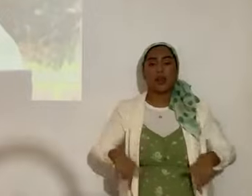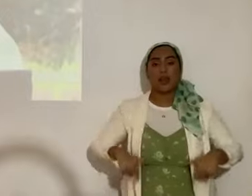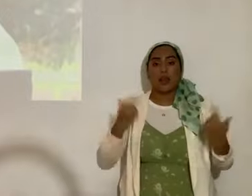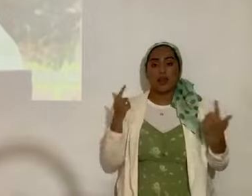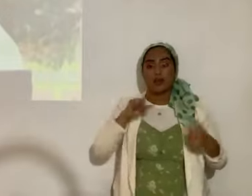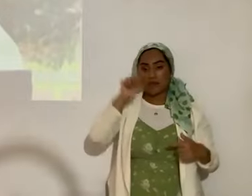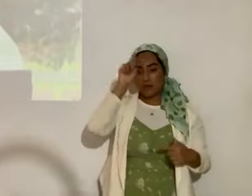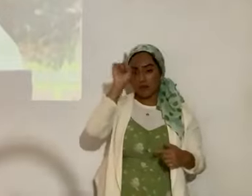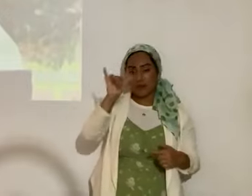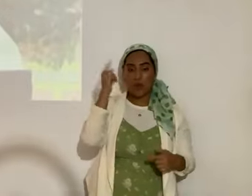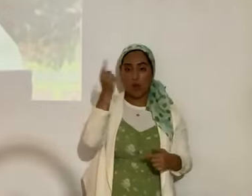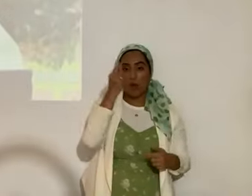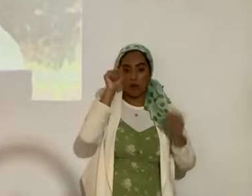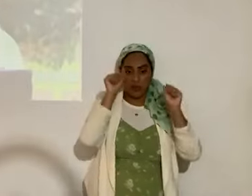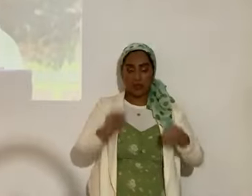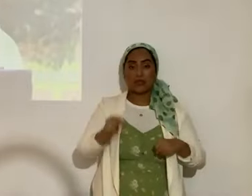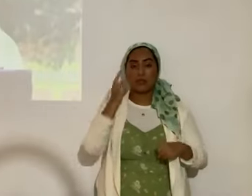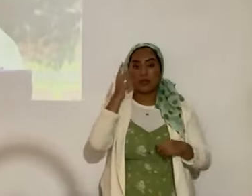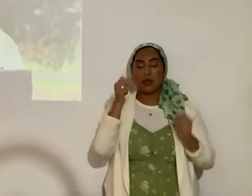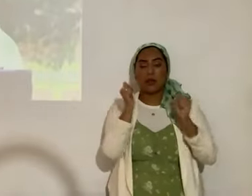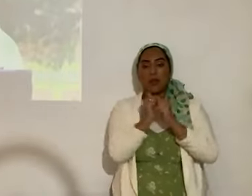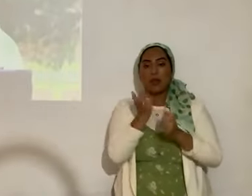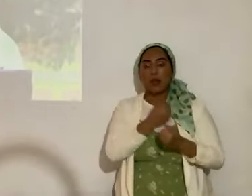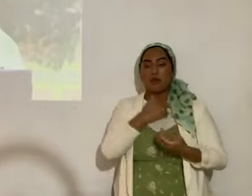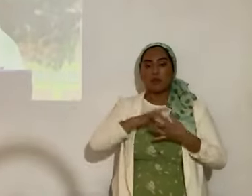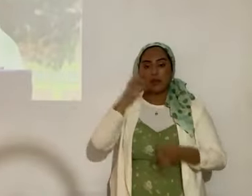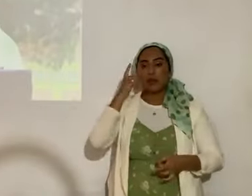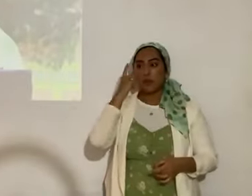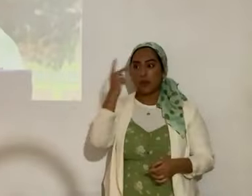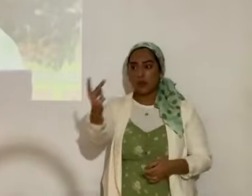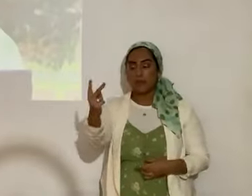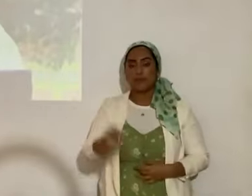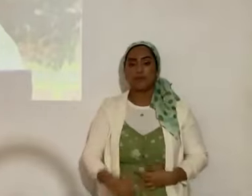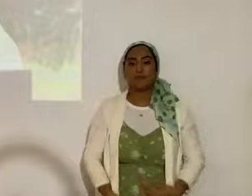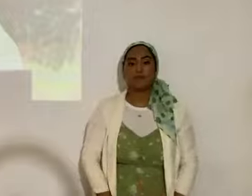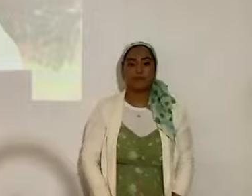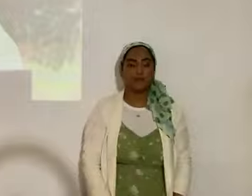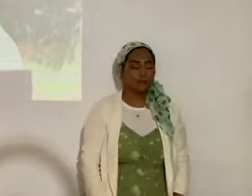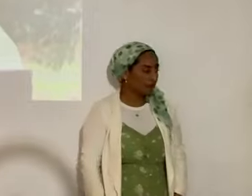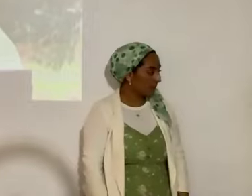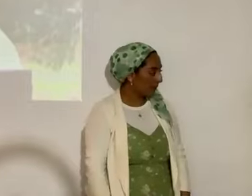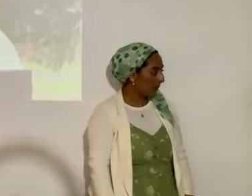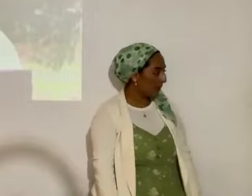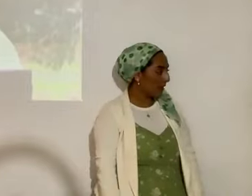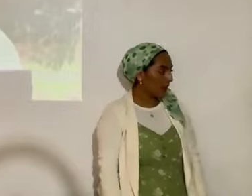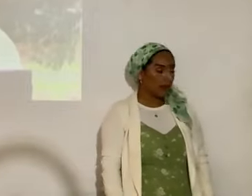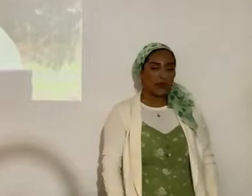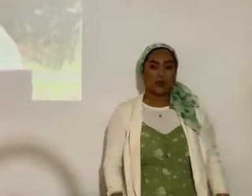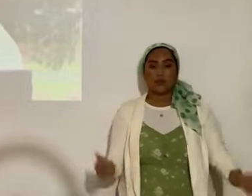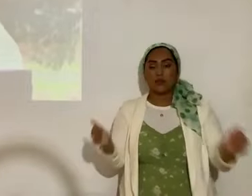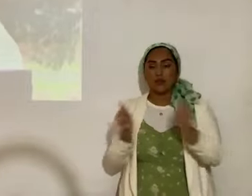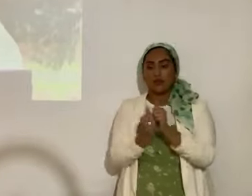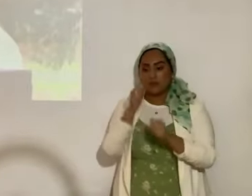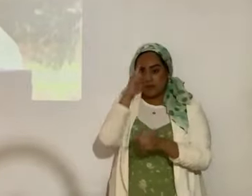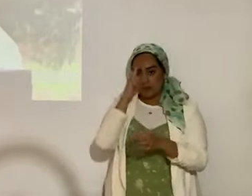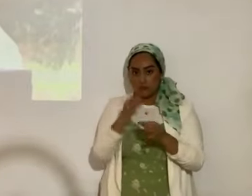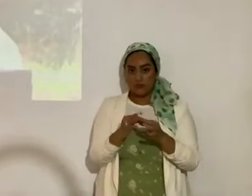vida eterna Solamente se puede ver con los ojos espirituales Aleluya acompañado con la fe